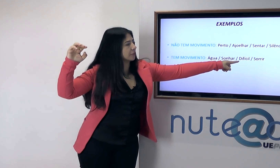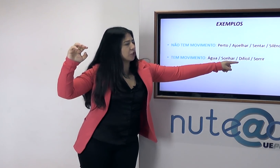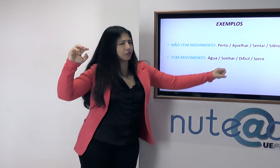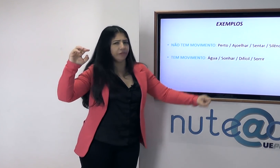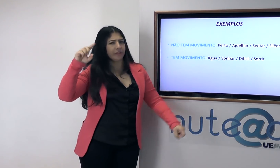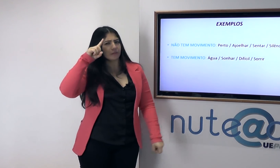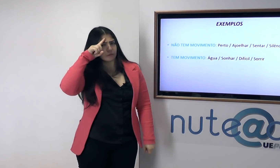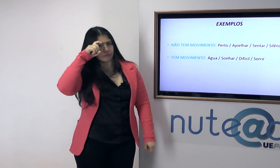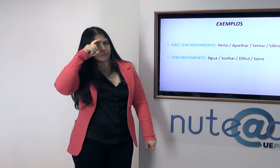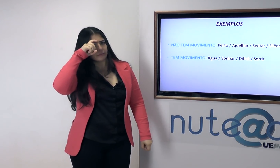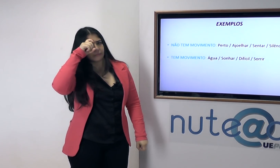Difícil.